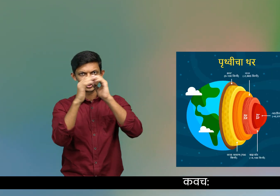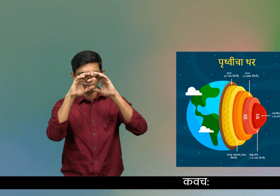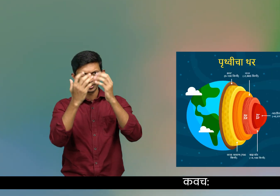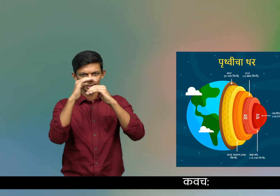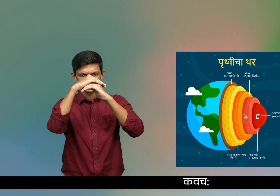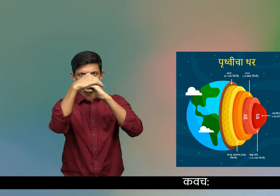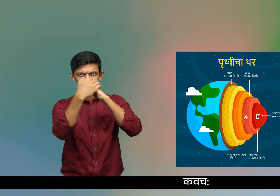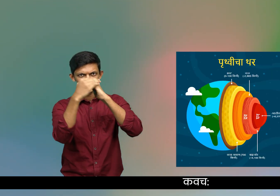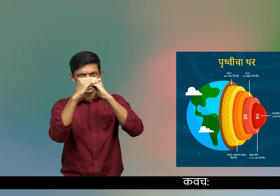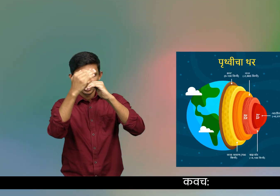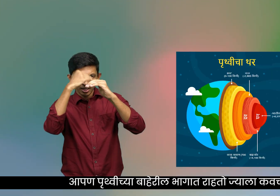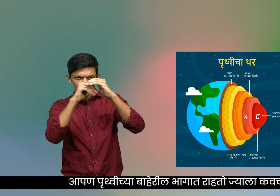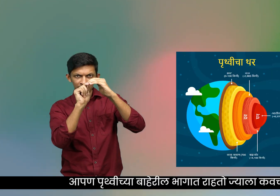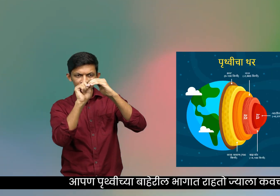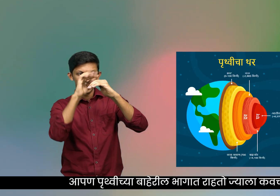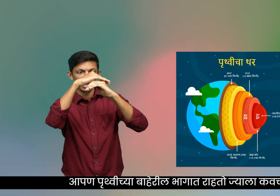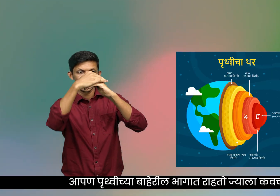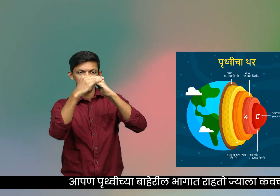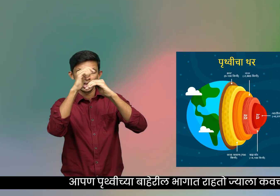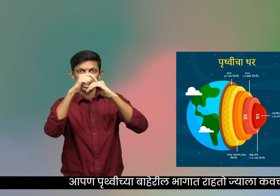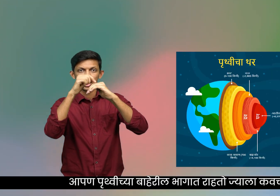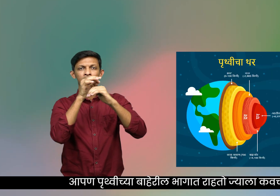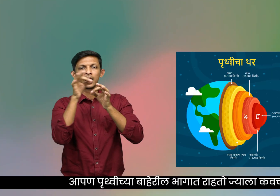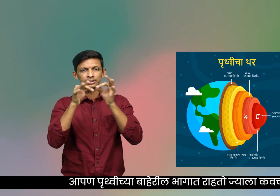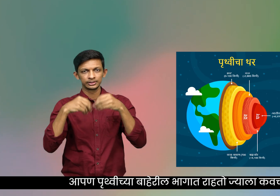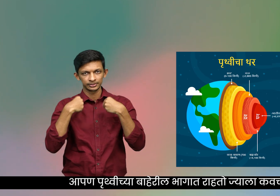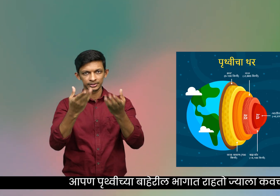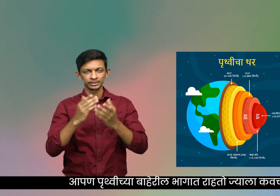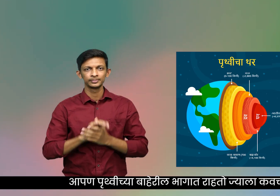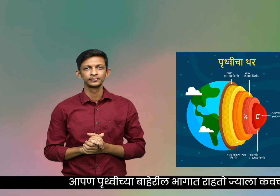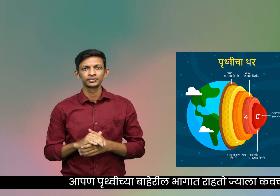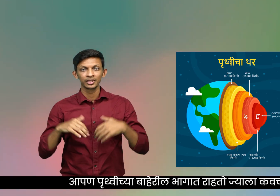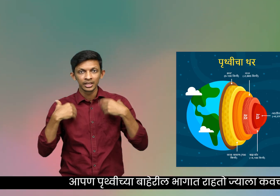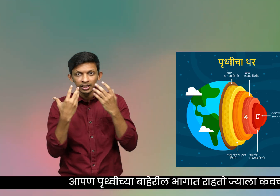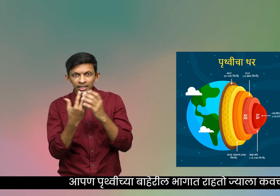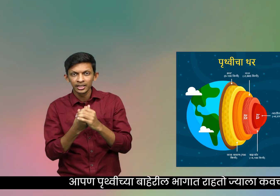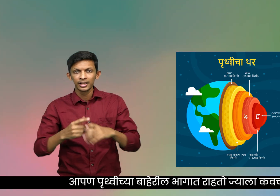कवच. आपण पृथ्वीच्या बाहेरील भागात राहतो ज्याला कवच म्हणतात.